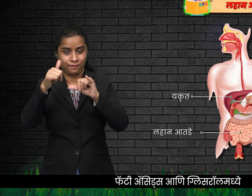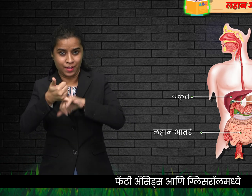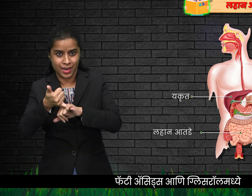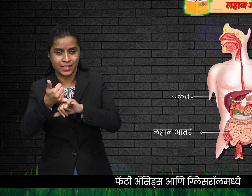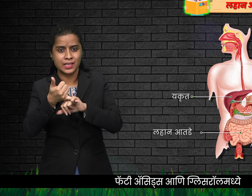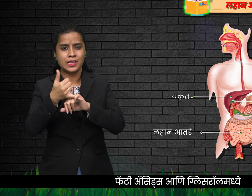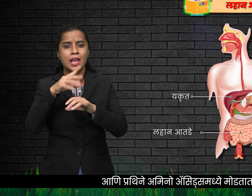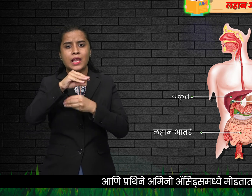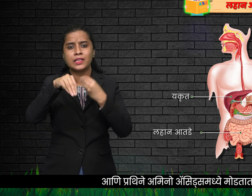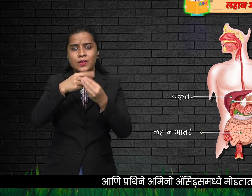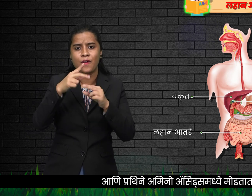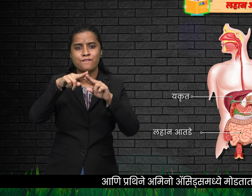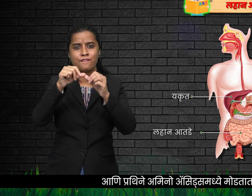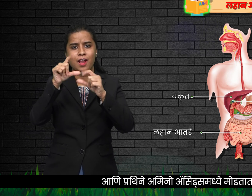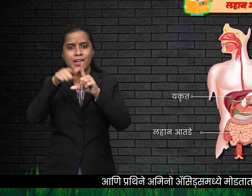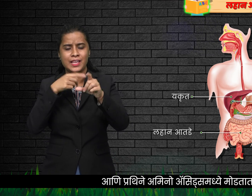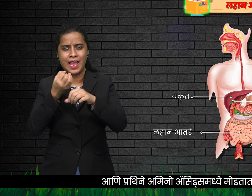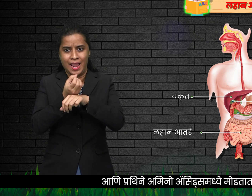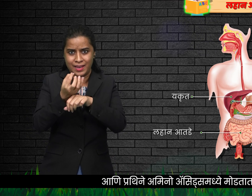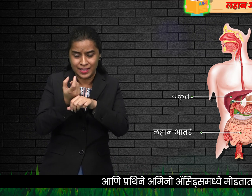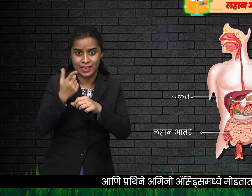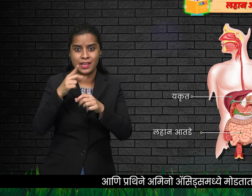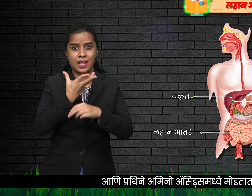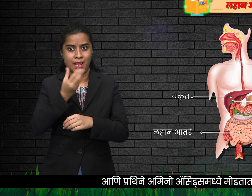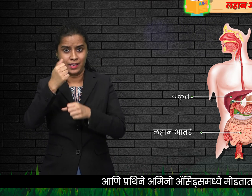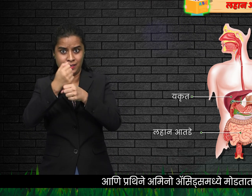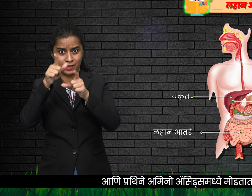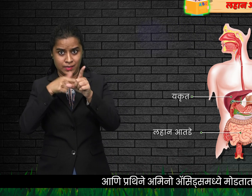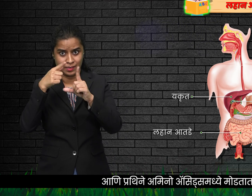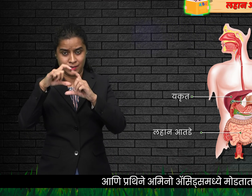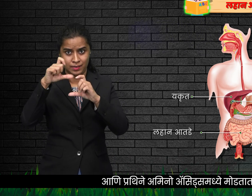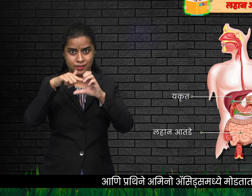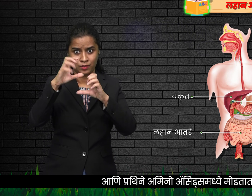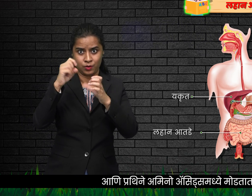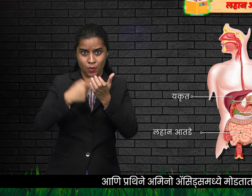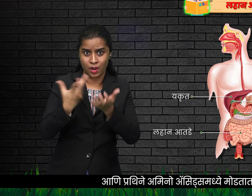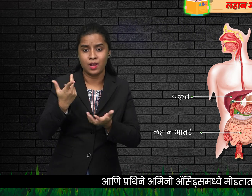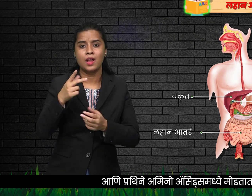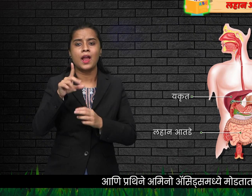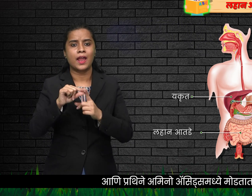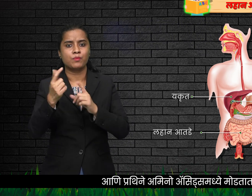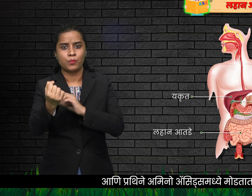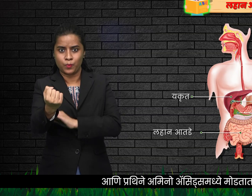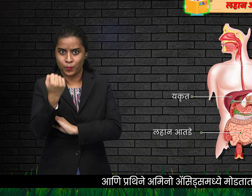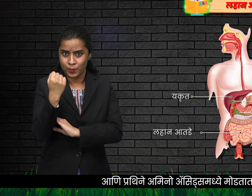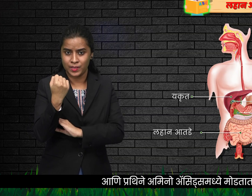आणि ग्लिसरॉलमध्ये आणि प्रथिने अमिनो ॲसिडमध्ये मोडतात.